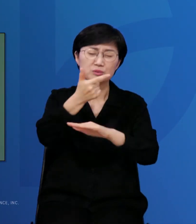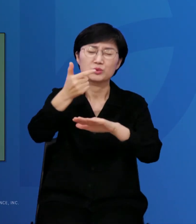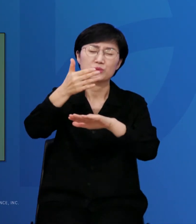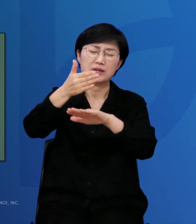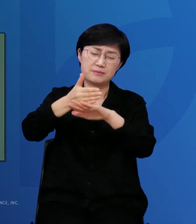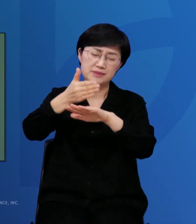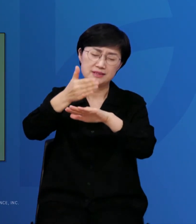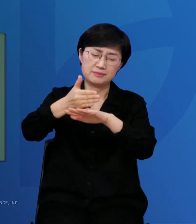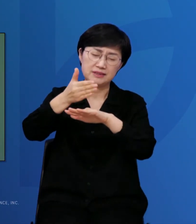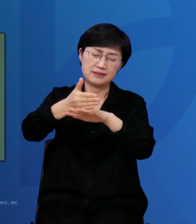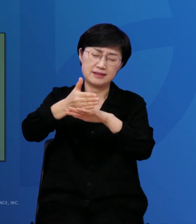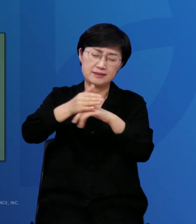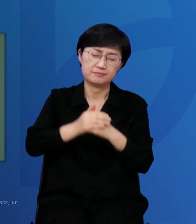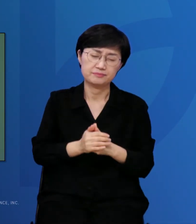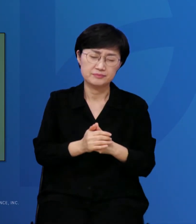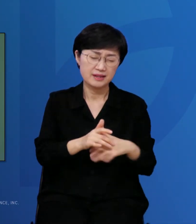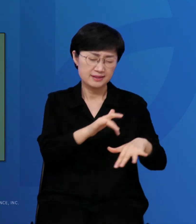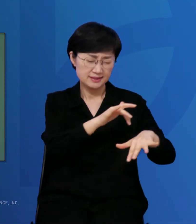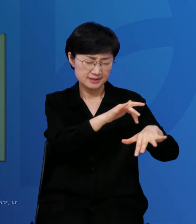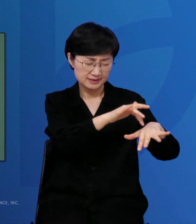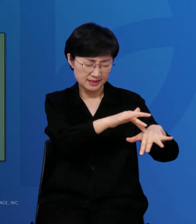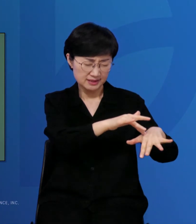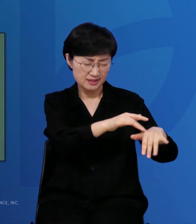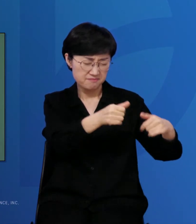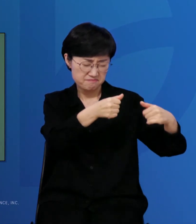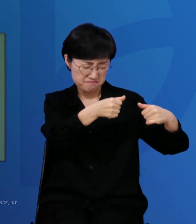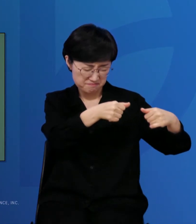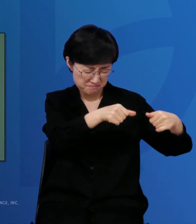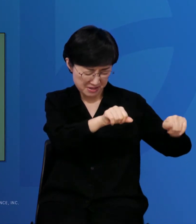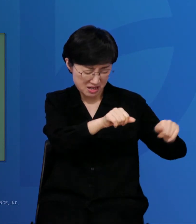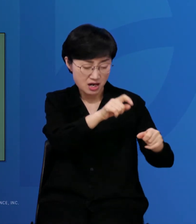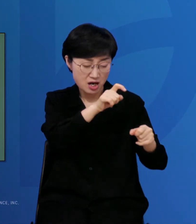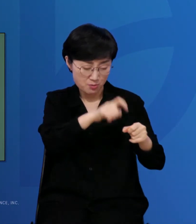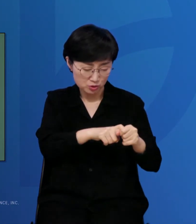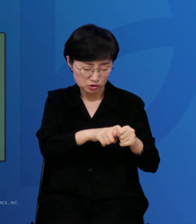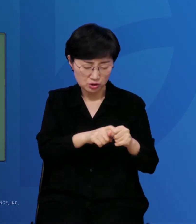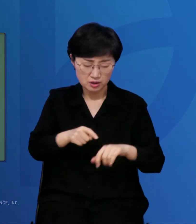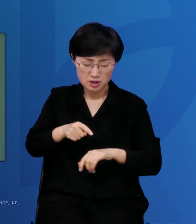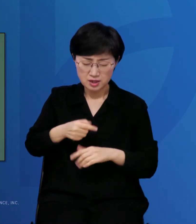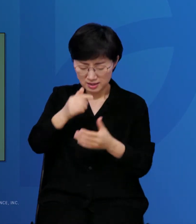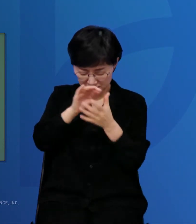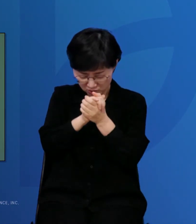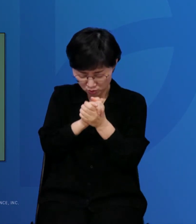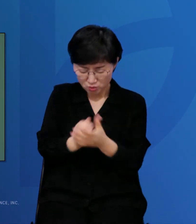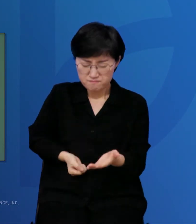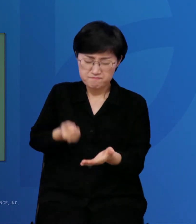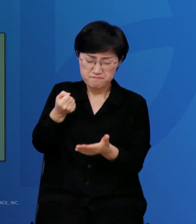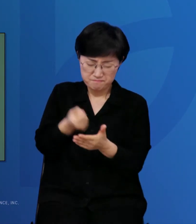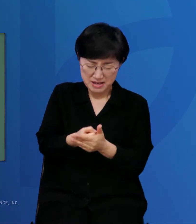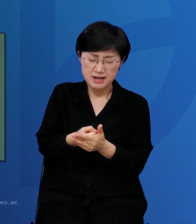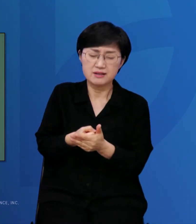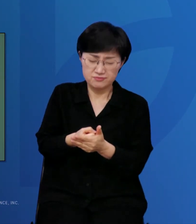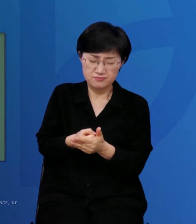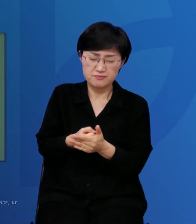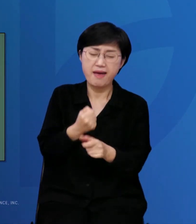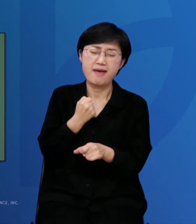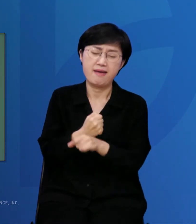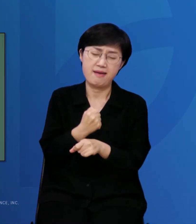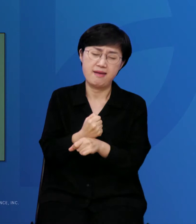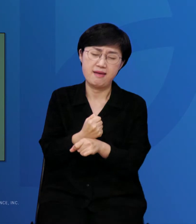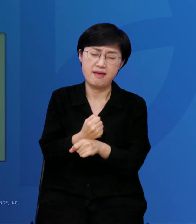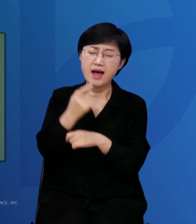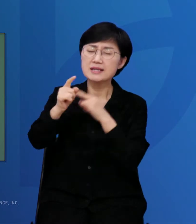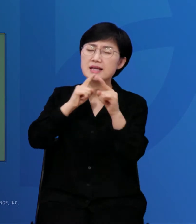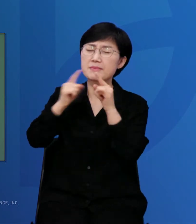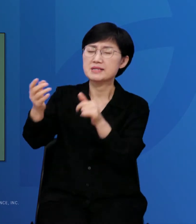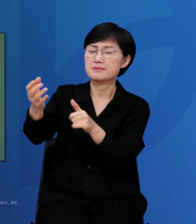让我们借着耶稣基督所赐的身份与权柄，首先捆绑壮士而开始了新的一年。感谢神。 흑암 세력을 꺾는 광야의 결단의 시간을 가지고 말씀의 흐름을 붙잡고 승리하는 한 해가